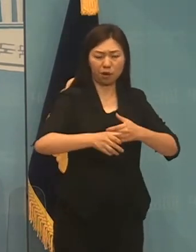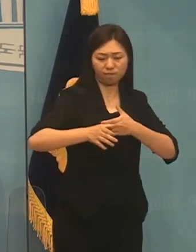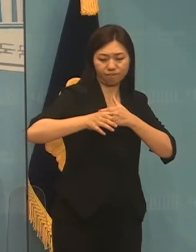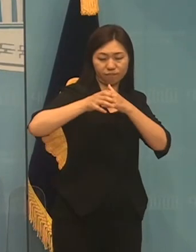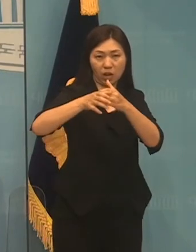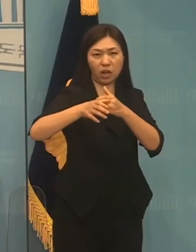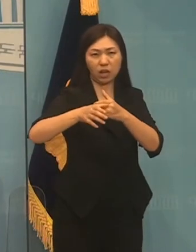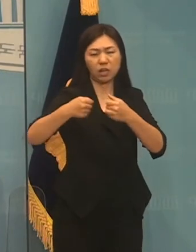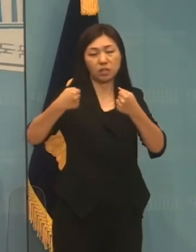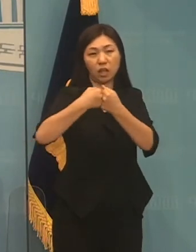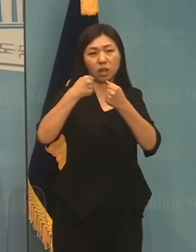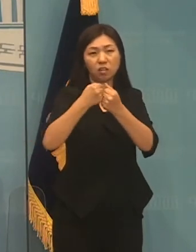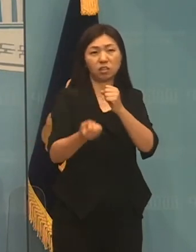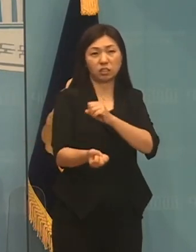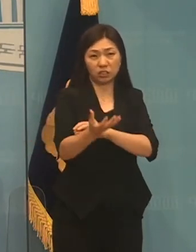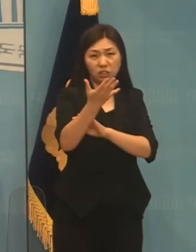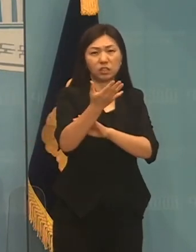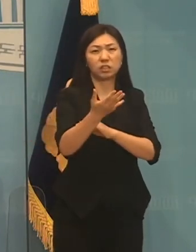싸워서 승리해